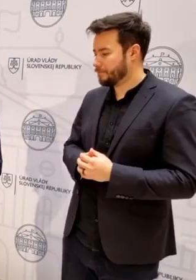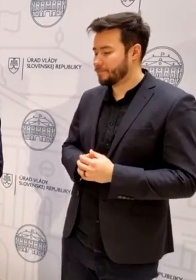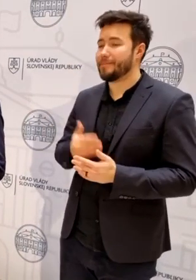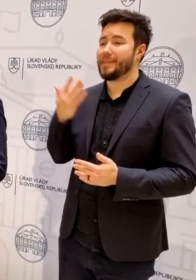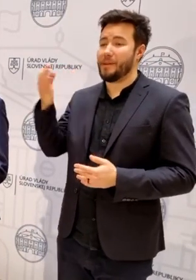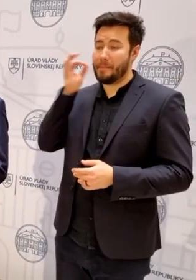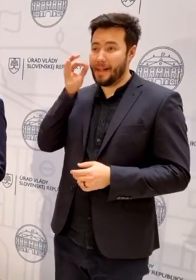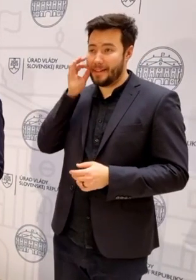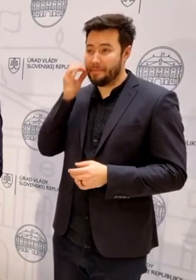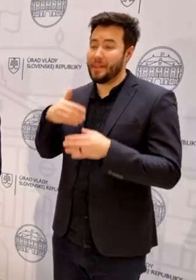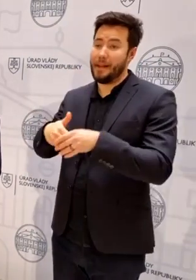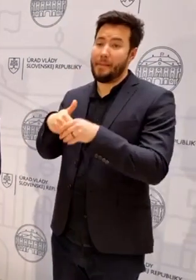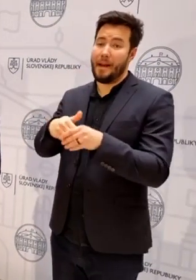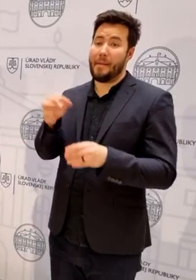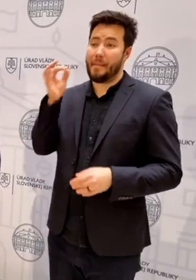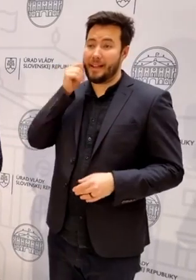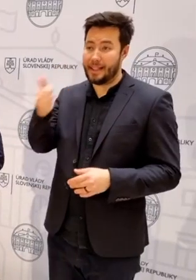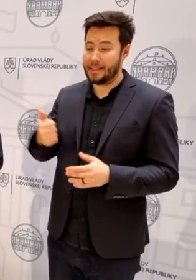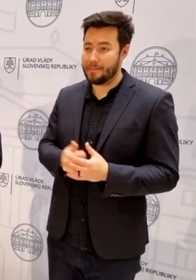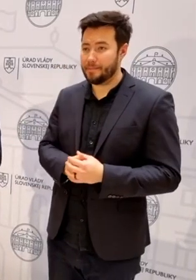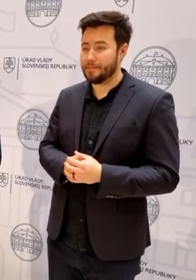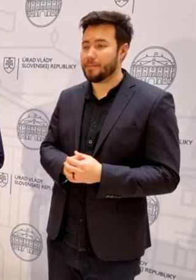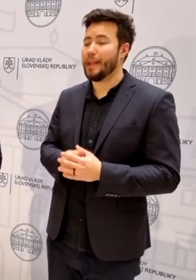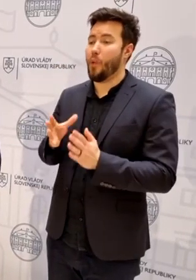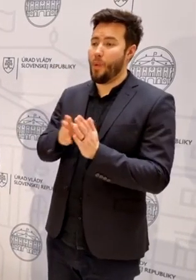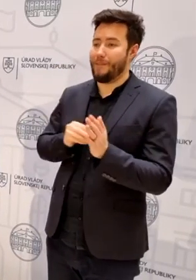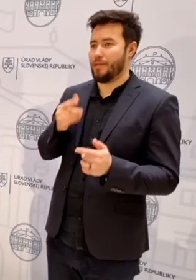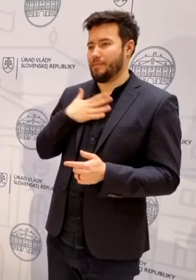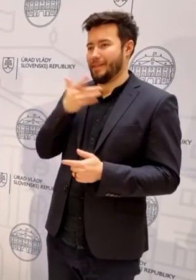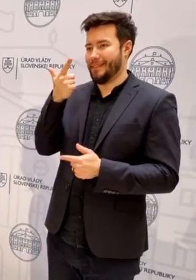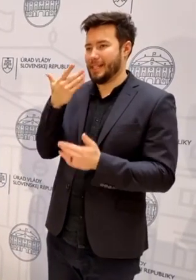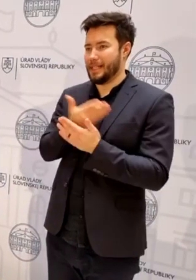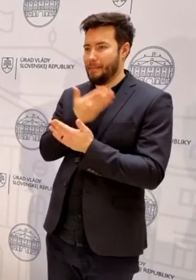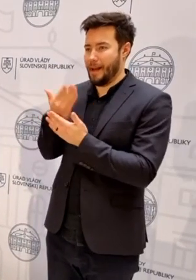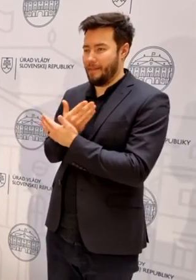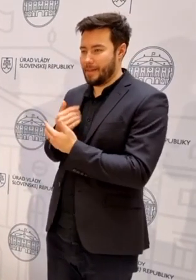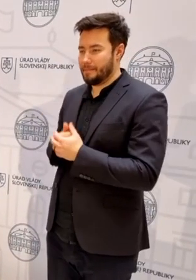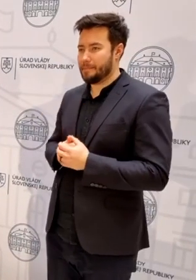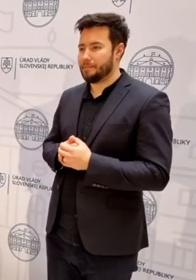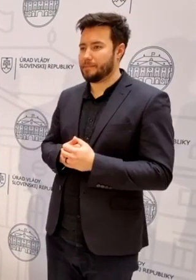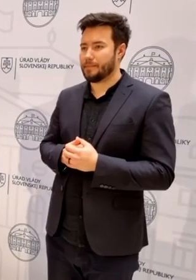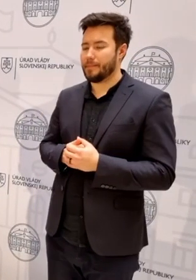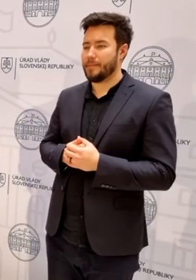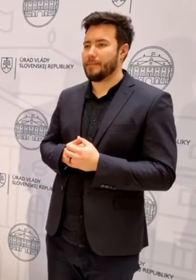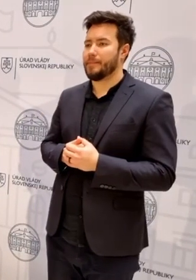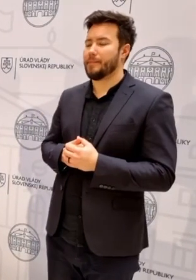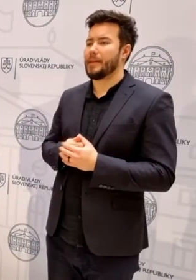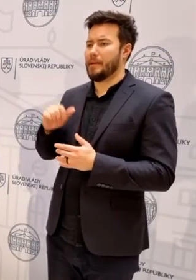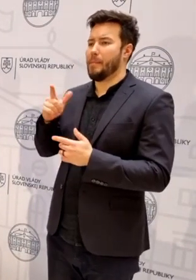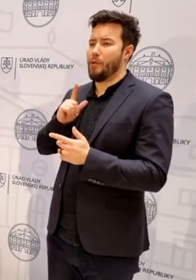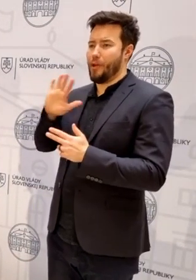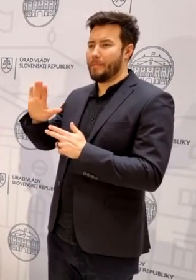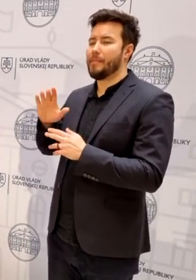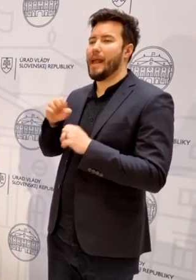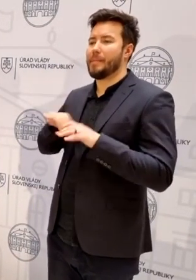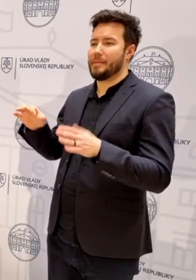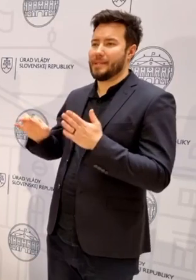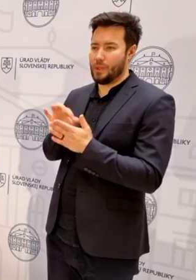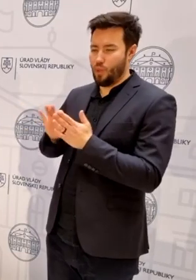deň. Možno dve správy na úvod, pokým prejdeme k epidemiologickej situácii